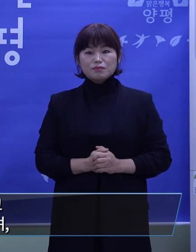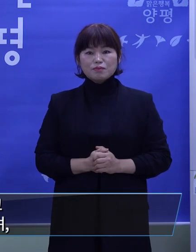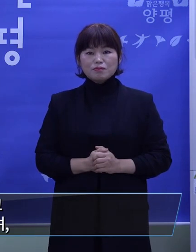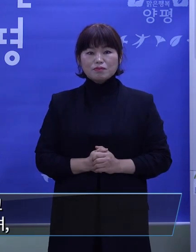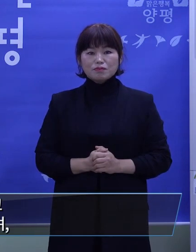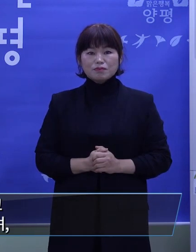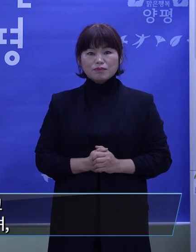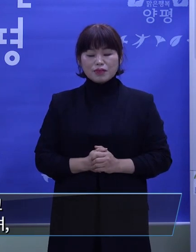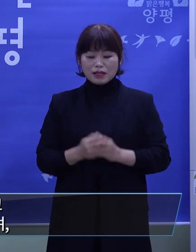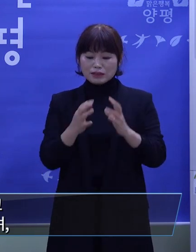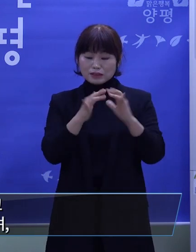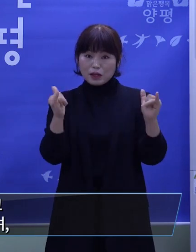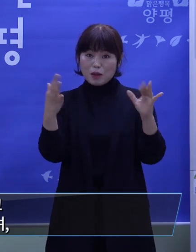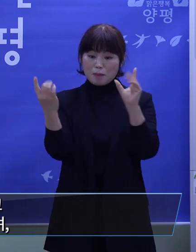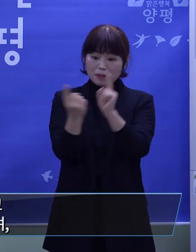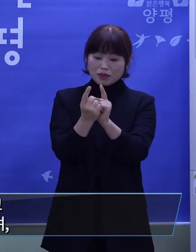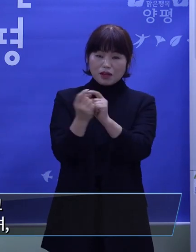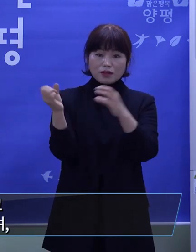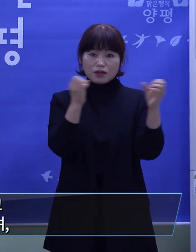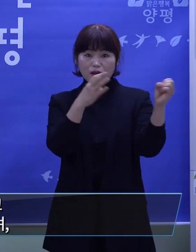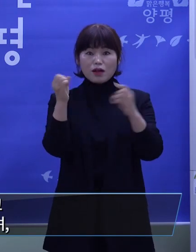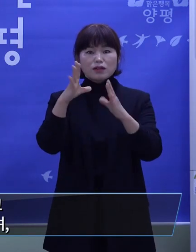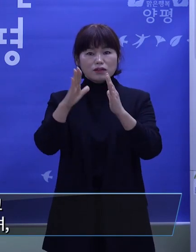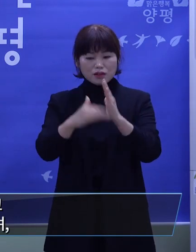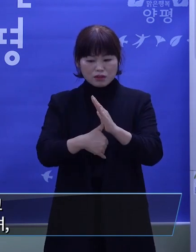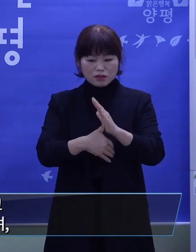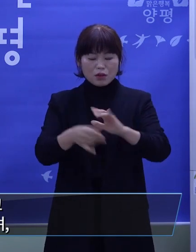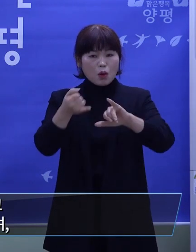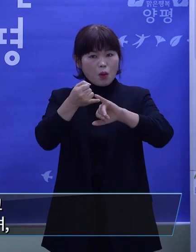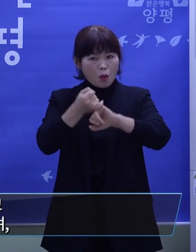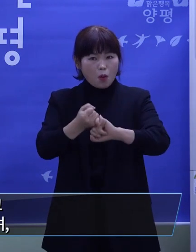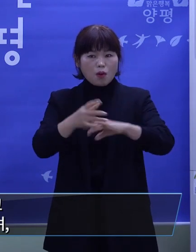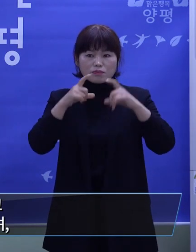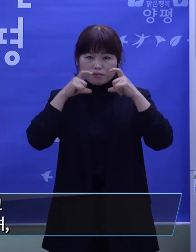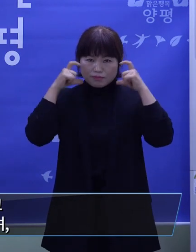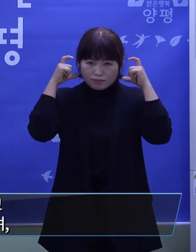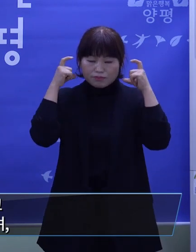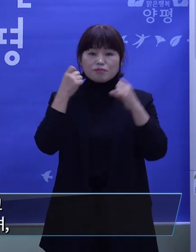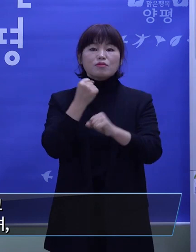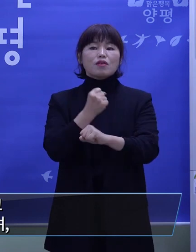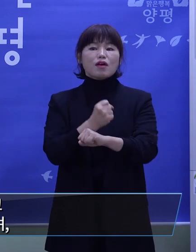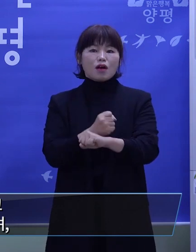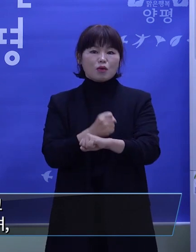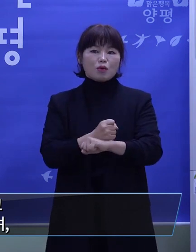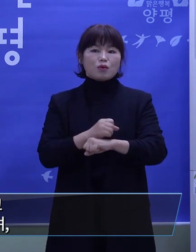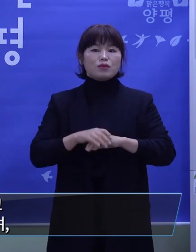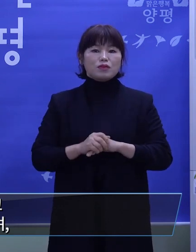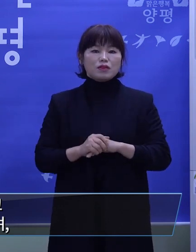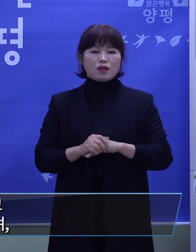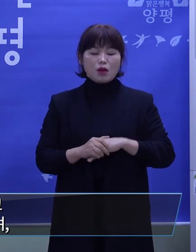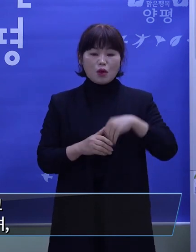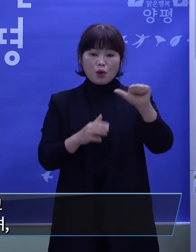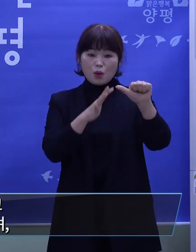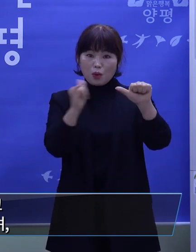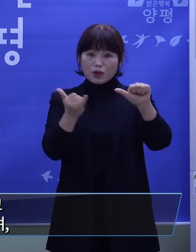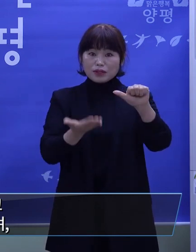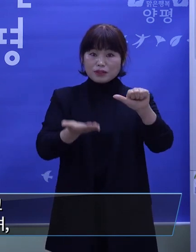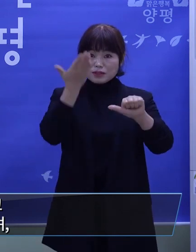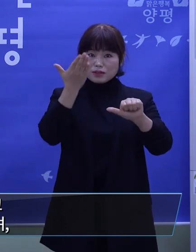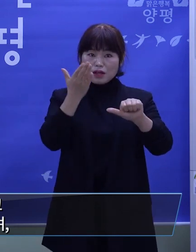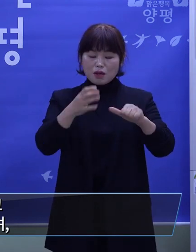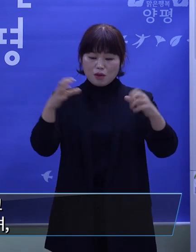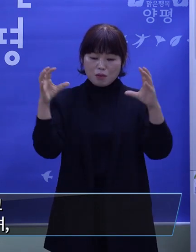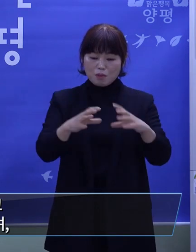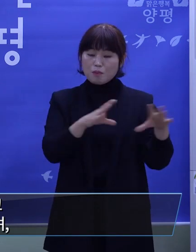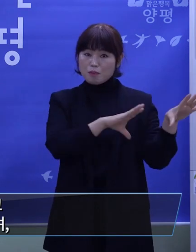다른 사람과 대화를 할 때는 반드시 마스크를 써주시고 경기도의 5인 이상